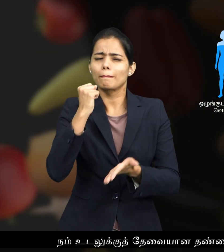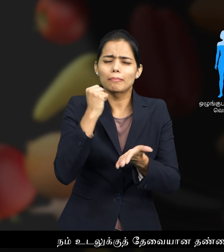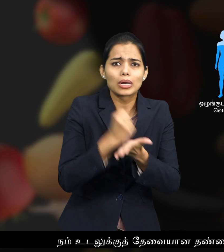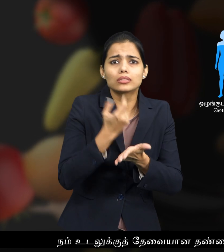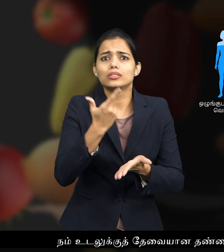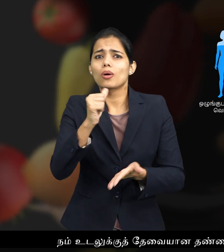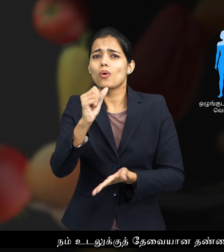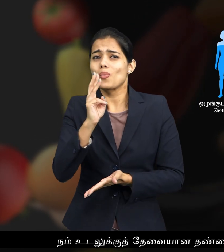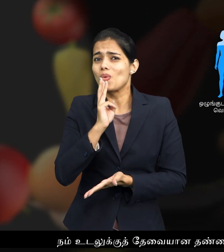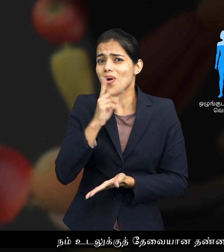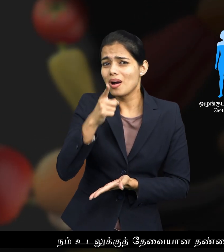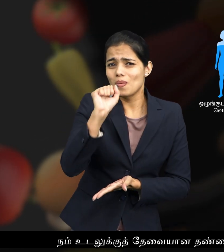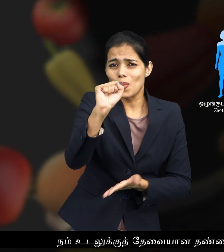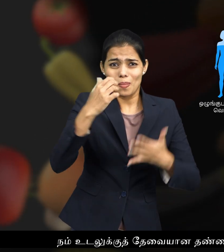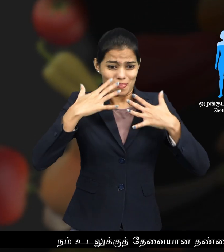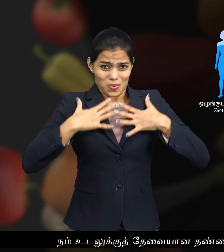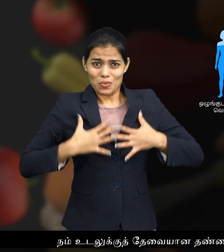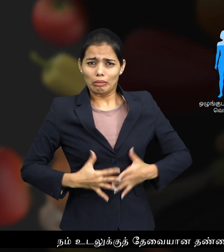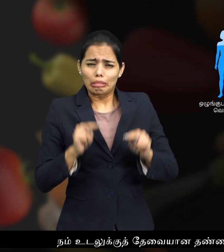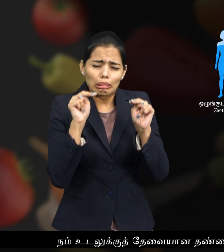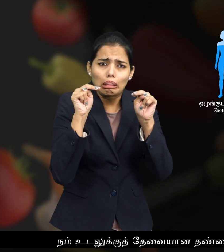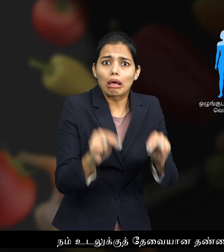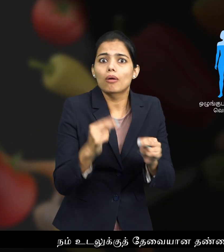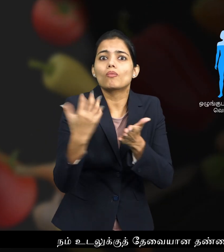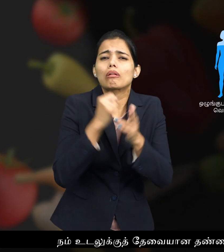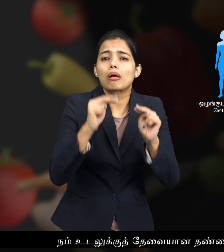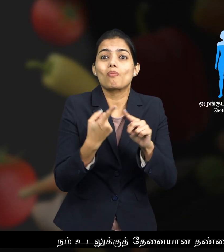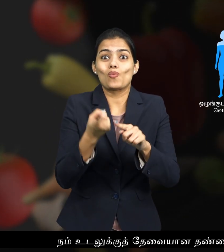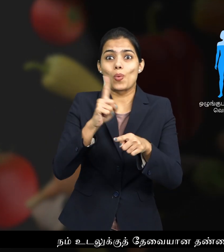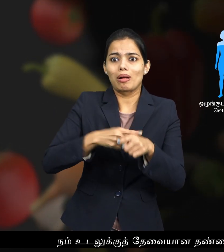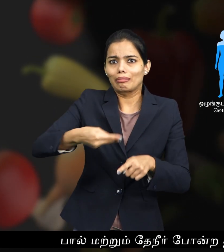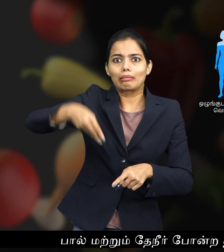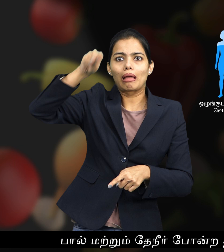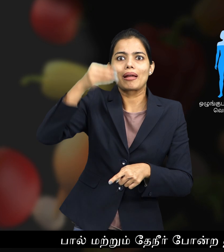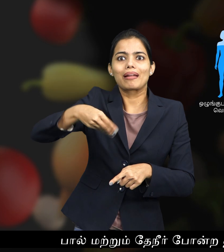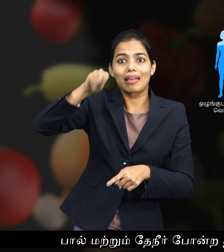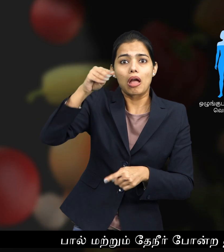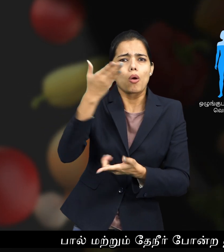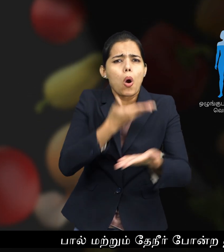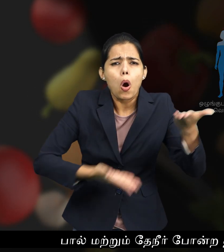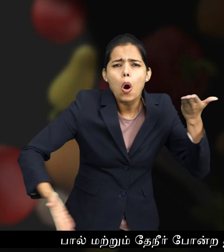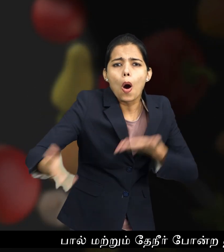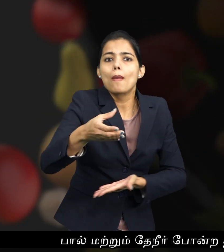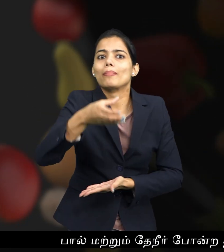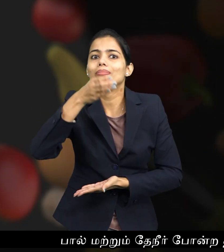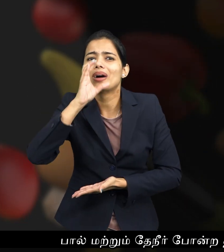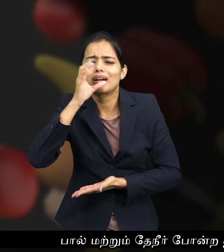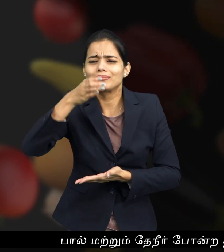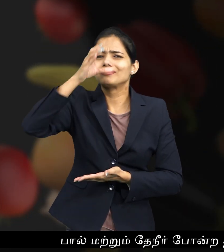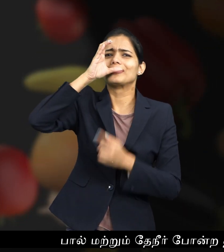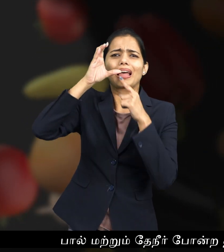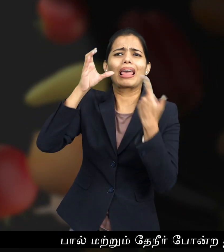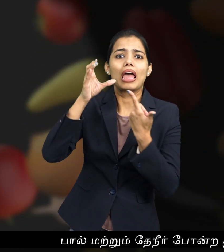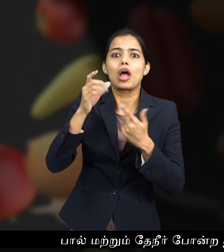நம் உடலுக்கு தேவையான தண்ணீரின் பெரும்பகுதி நாம் குடிக்கும் தண்ணீர், பால் மற்றும் தேநீர் போன்ற